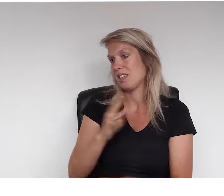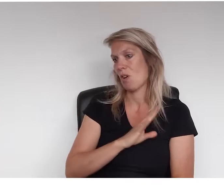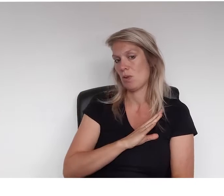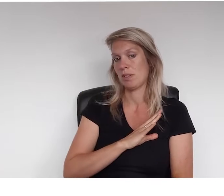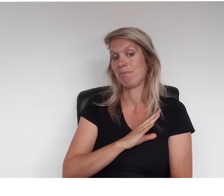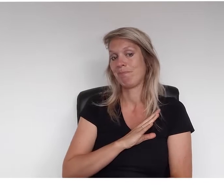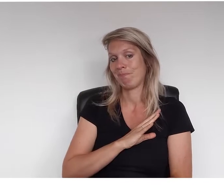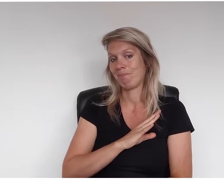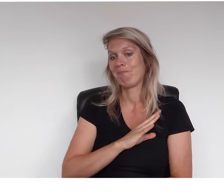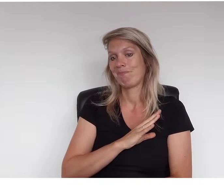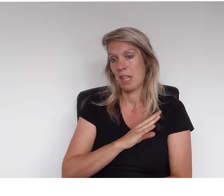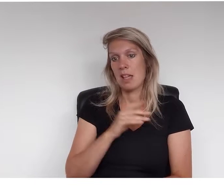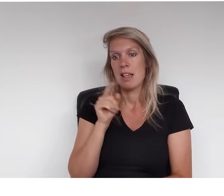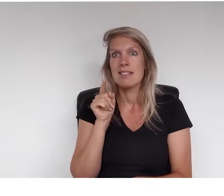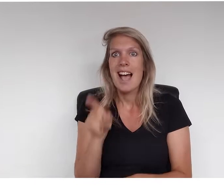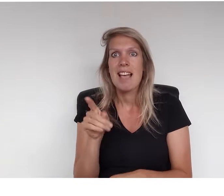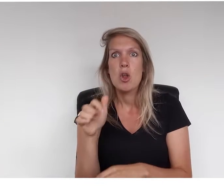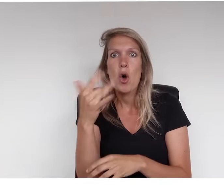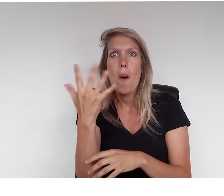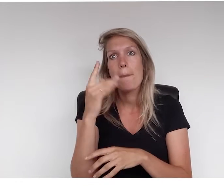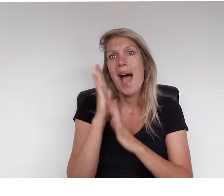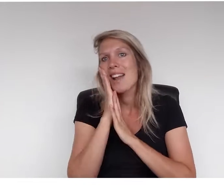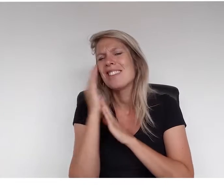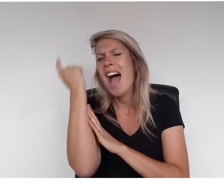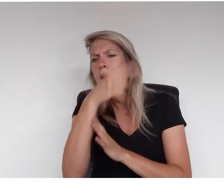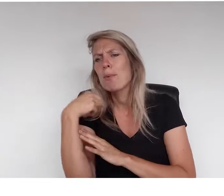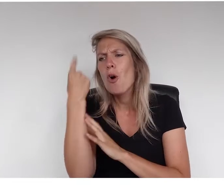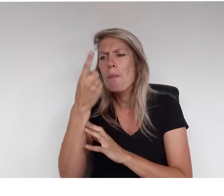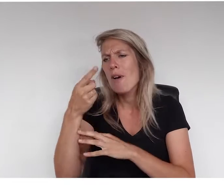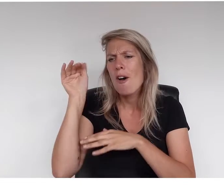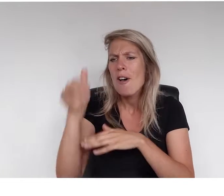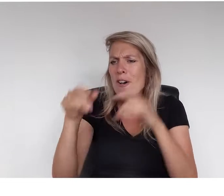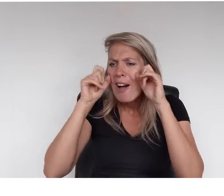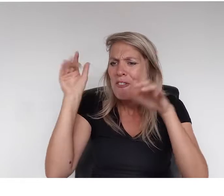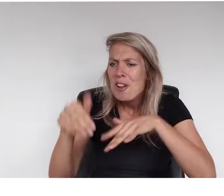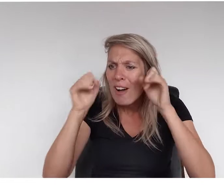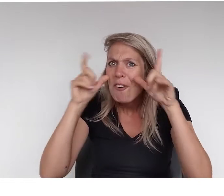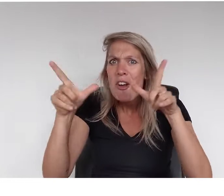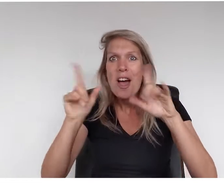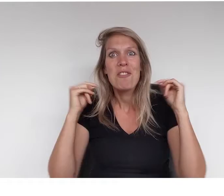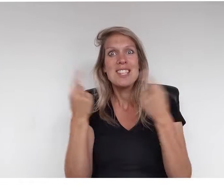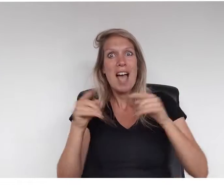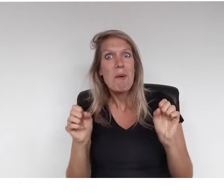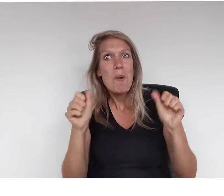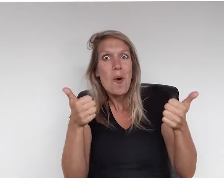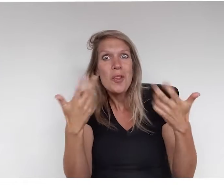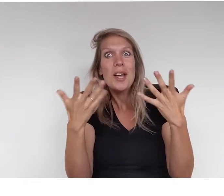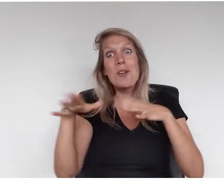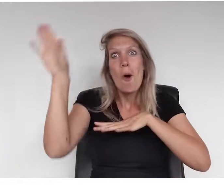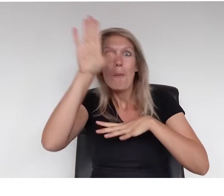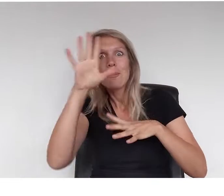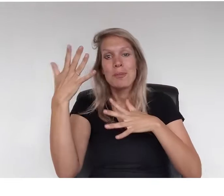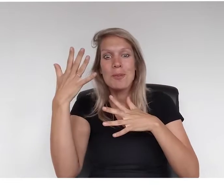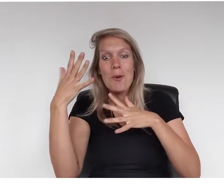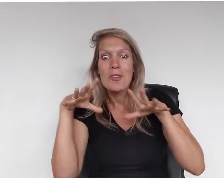Ja, daar zijn er nog een paar slaapkoppen. Wakker worden, wakker worden! Hallo, we zijn weer begonnen hoor. Op ontdekking nog een trapping. Ja,